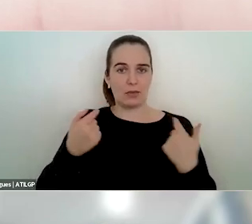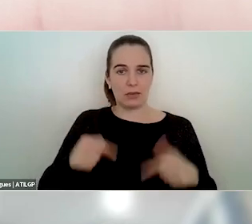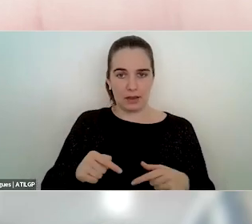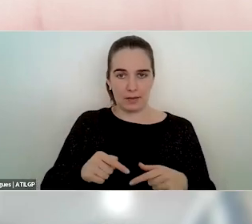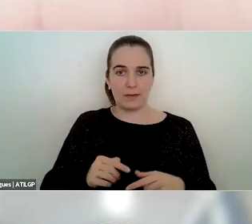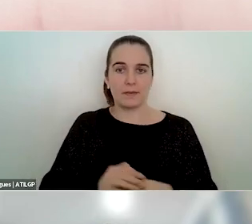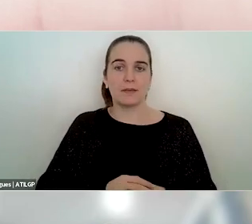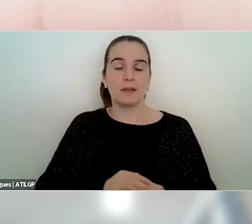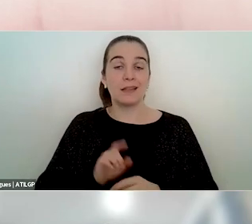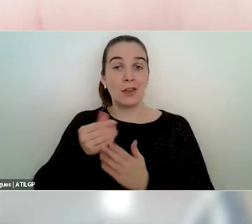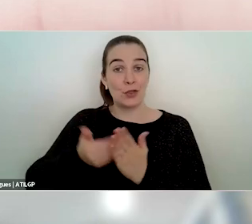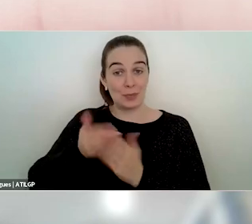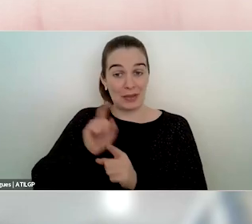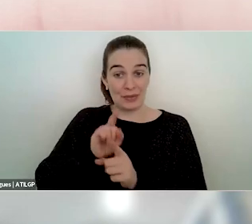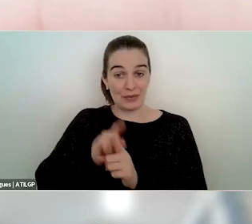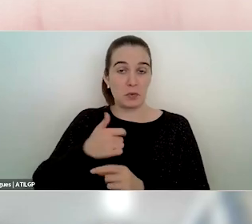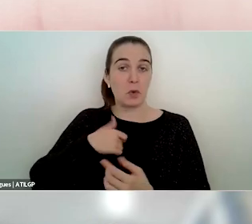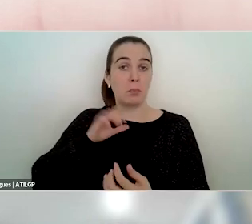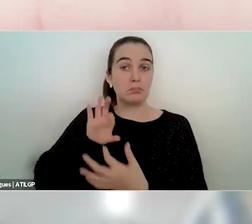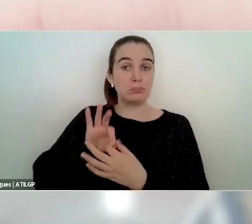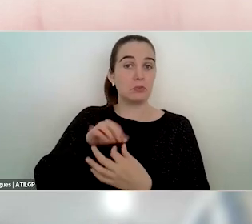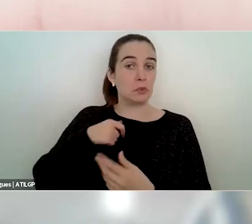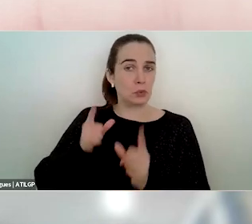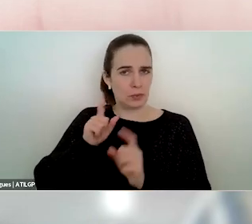mesmos documentos não lhes digam diretamente respeito.